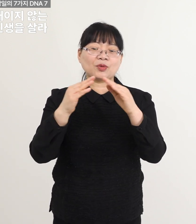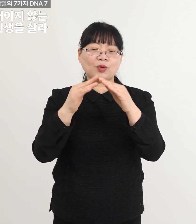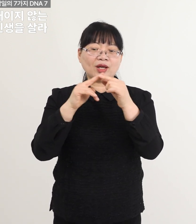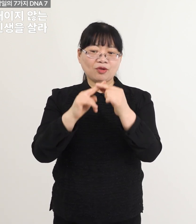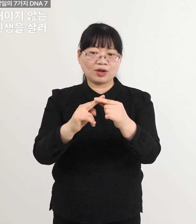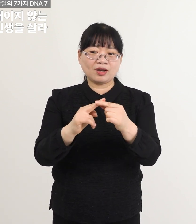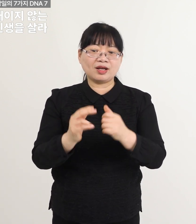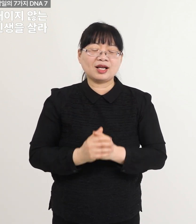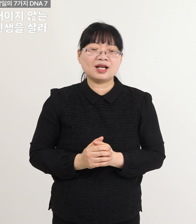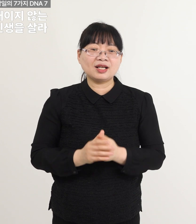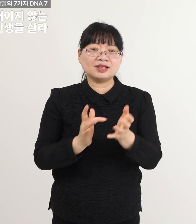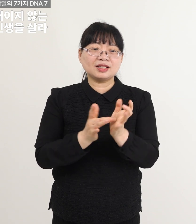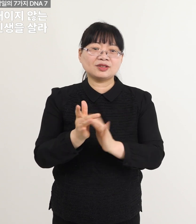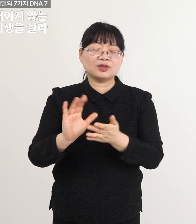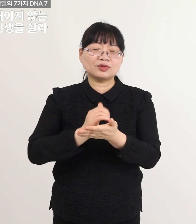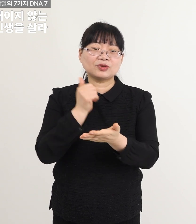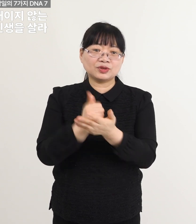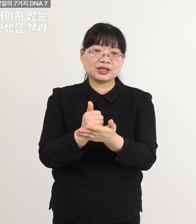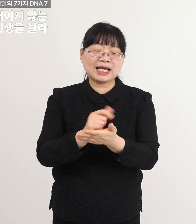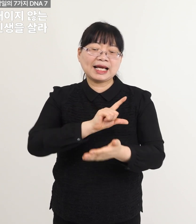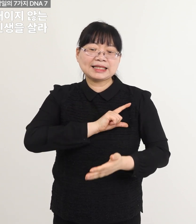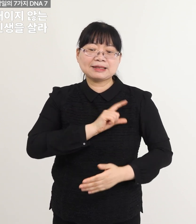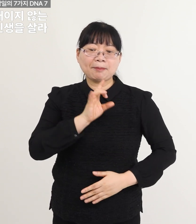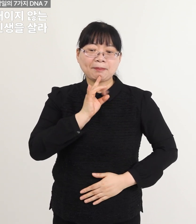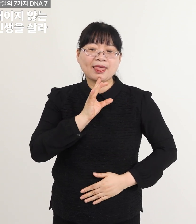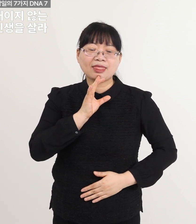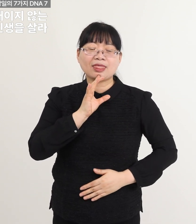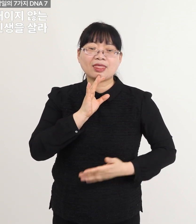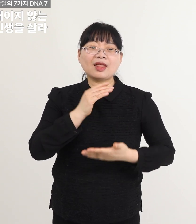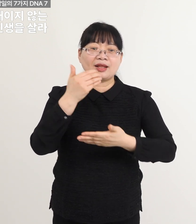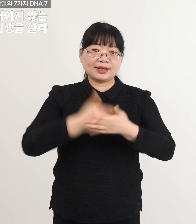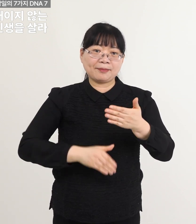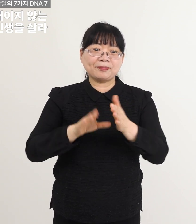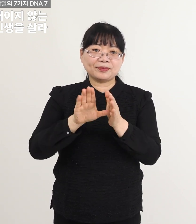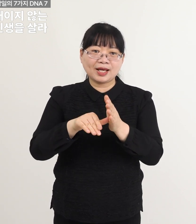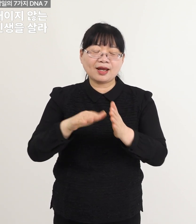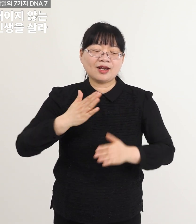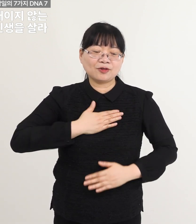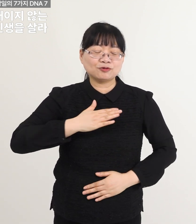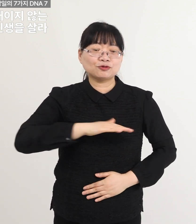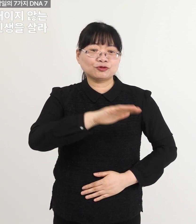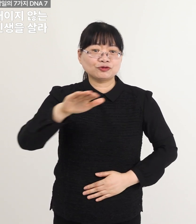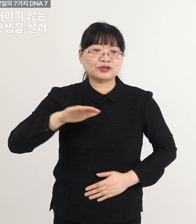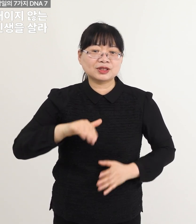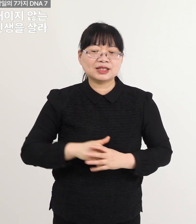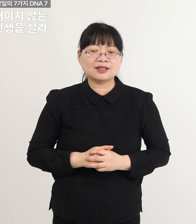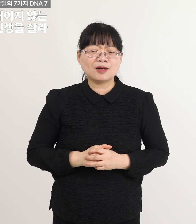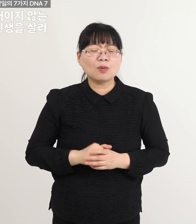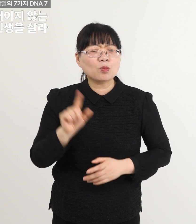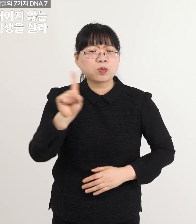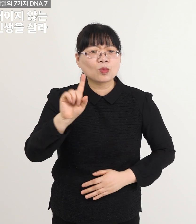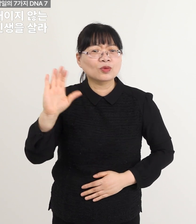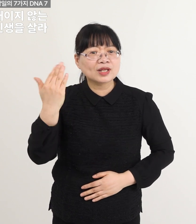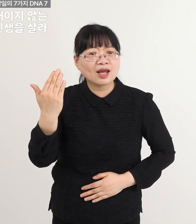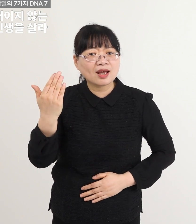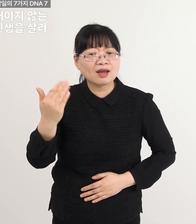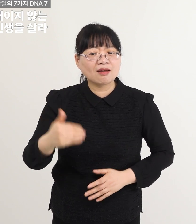교회와 예수 그리스도의 이름만 남을 때 그것이 우리의 뭐가 돼야